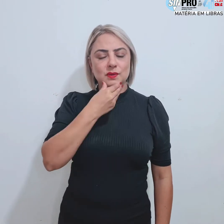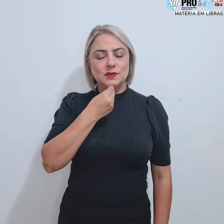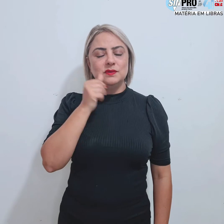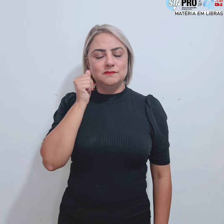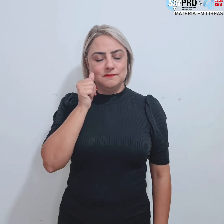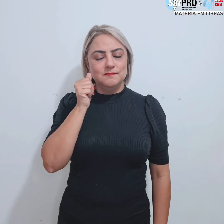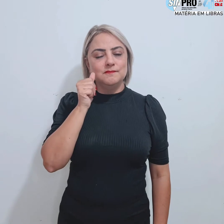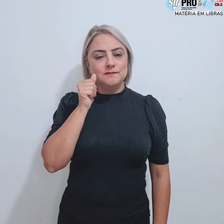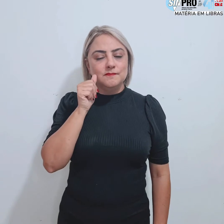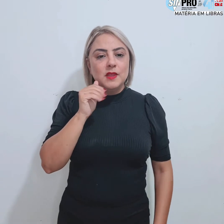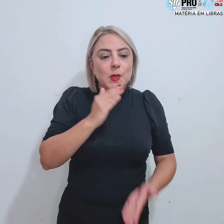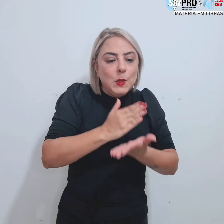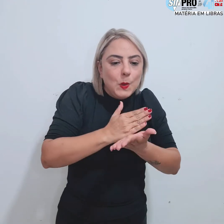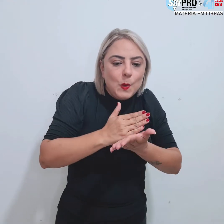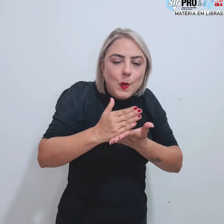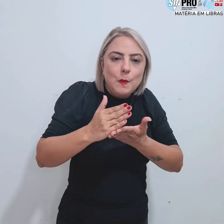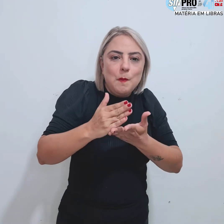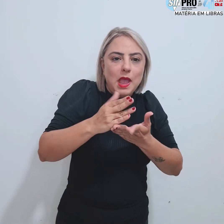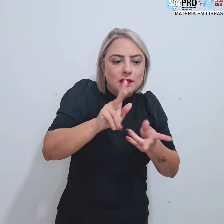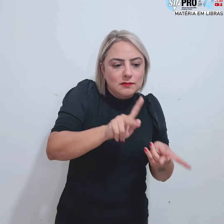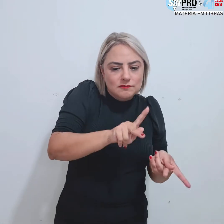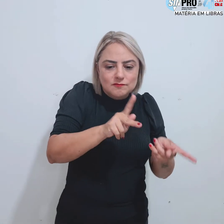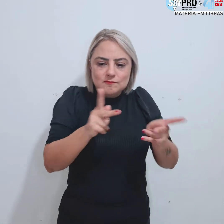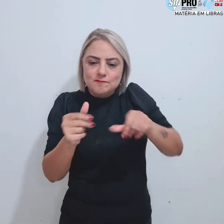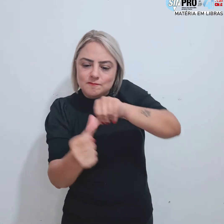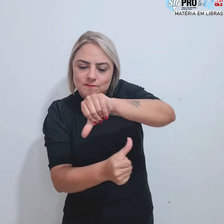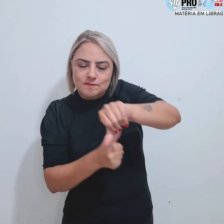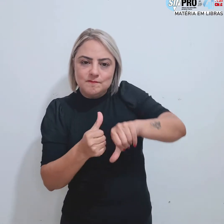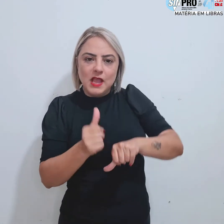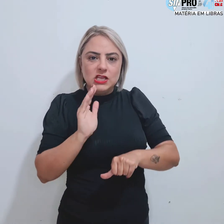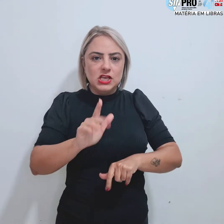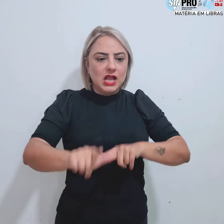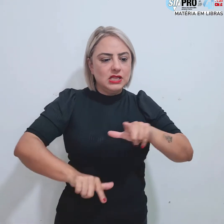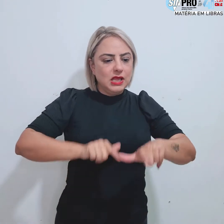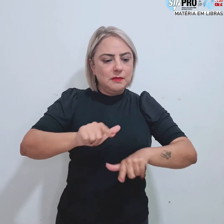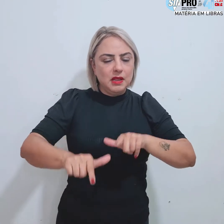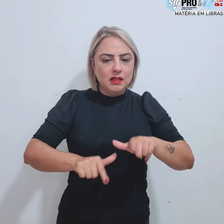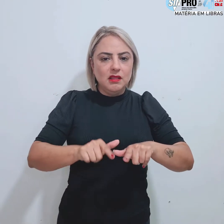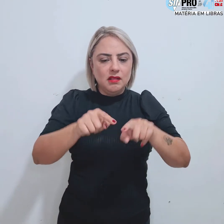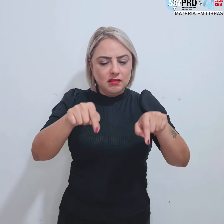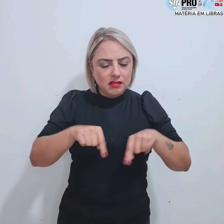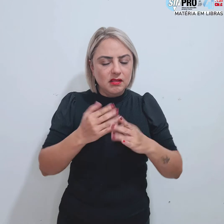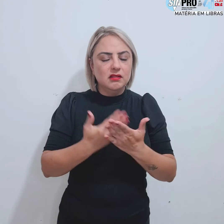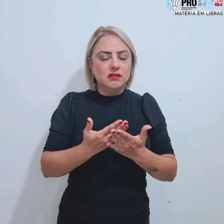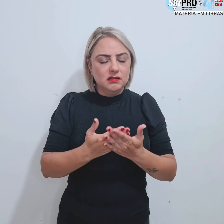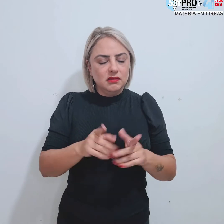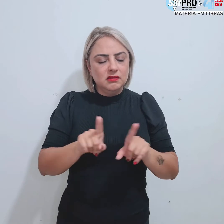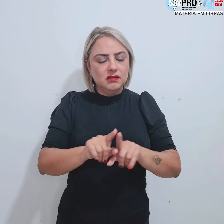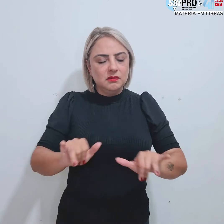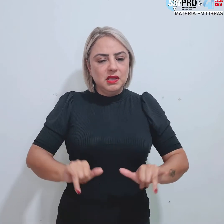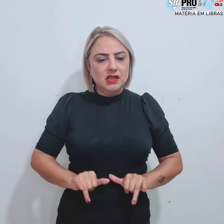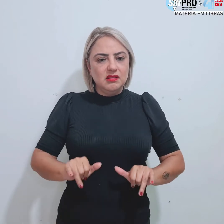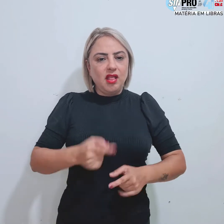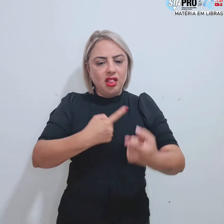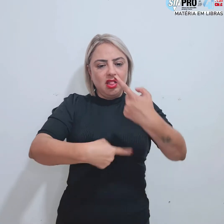professores que iniciam a transição já em sala de aula também sofrem o revés do